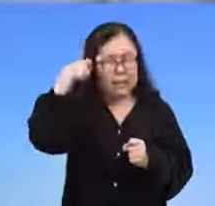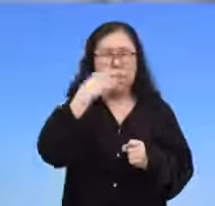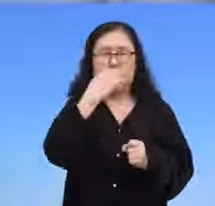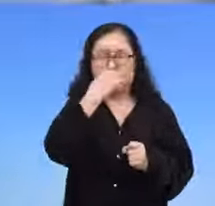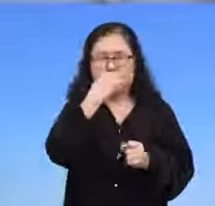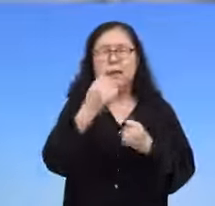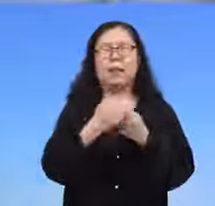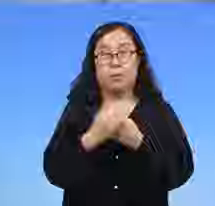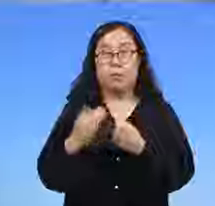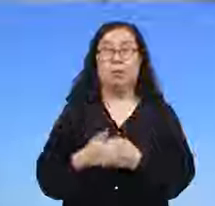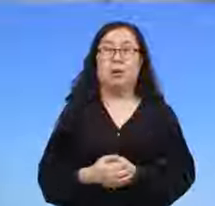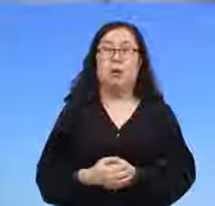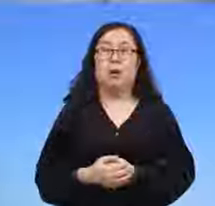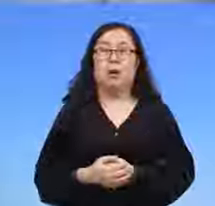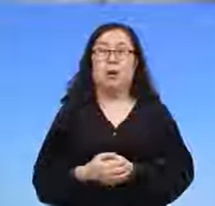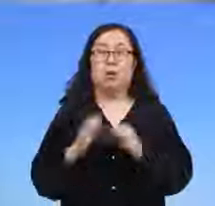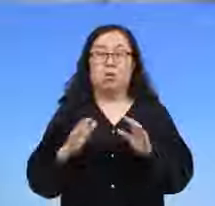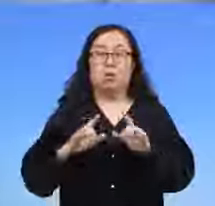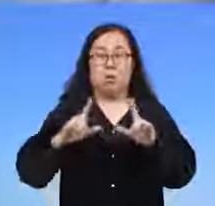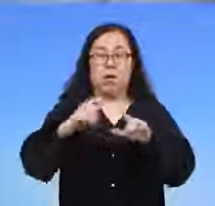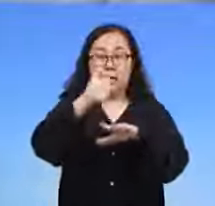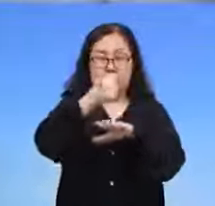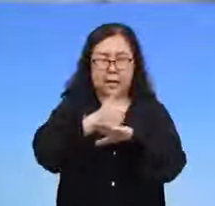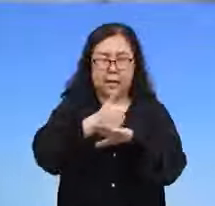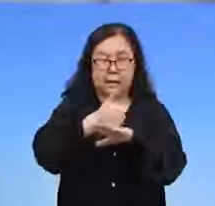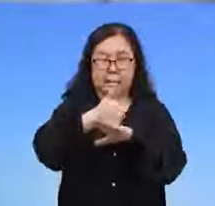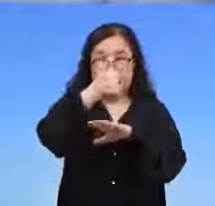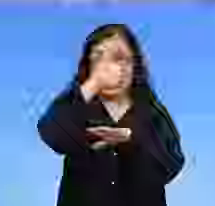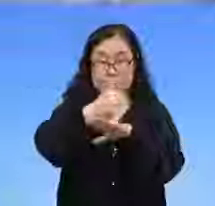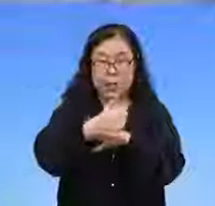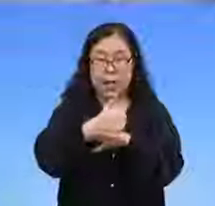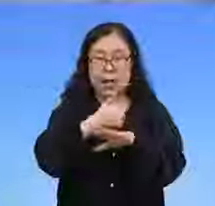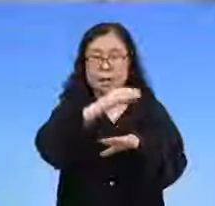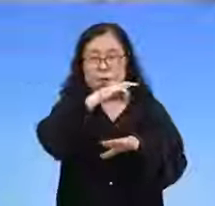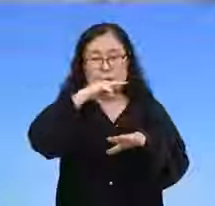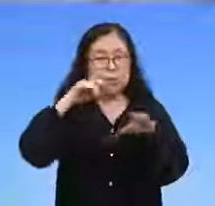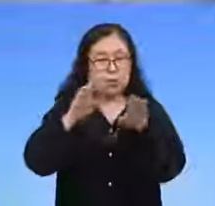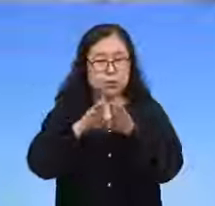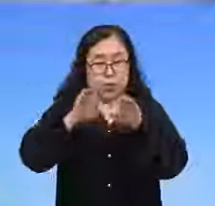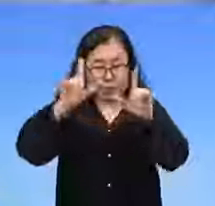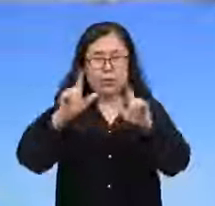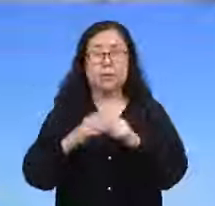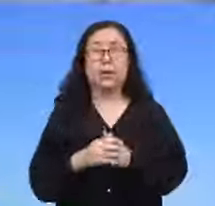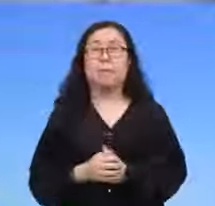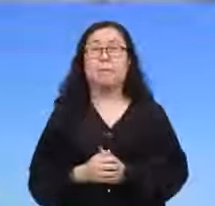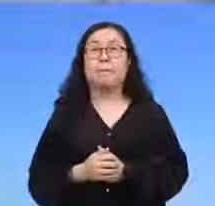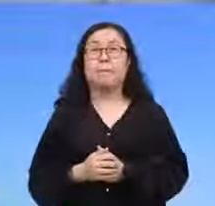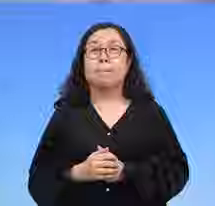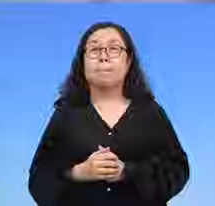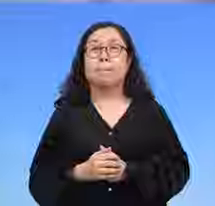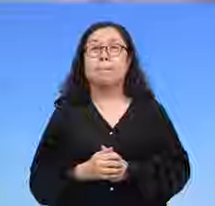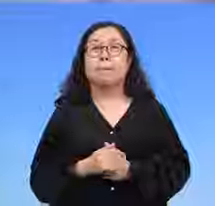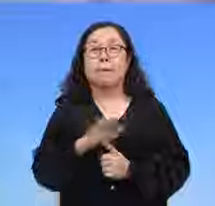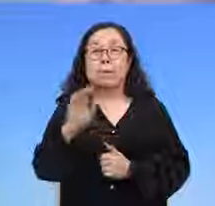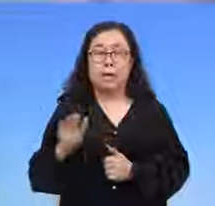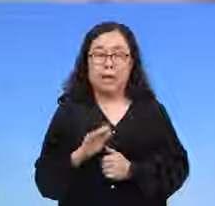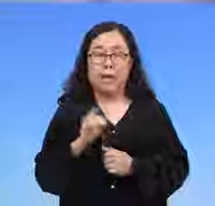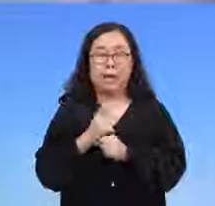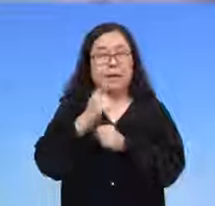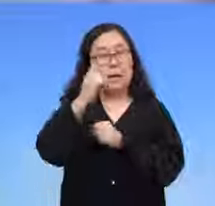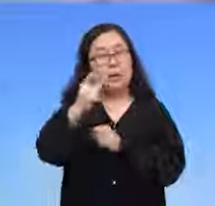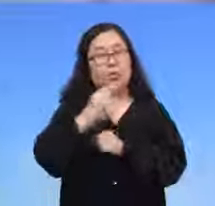여러분, 오늘 이 한 해를 마무리하는 맨 마지막 주일인데요, 내년을